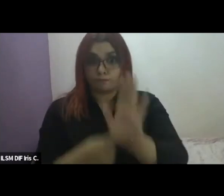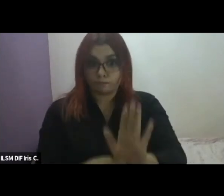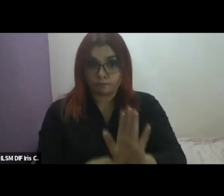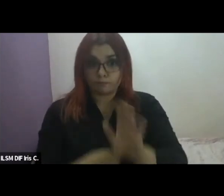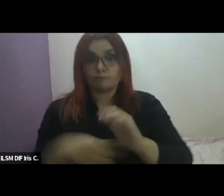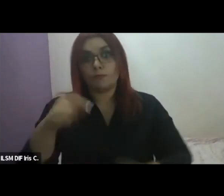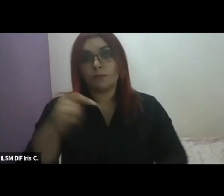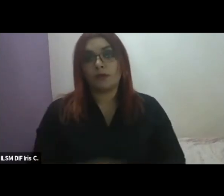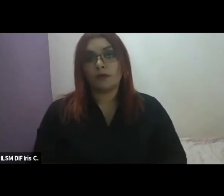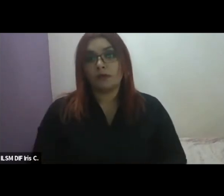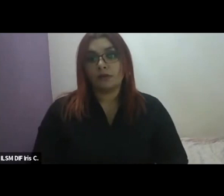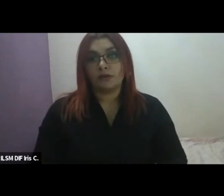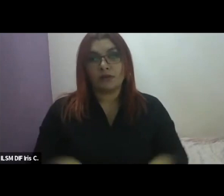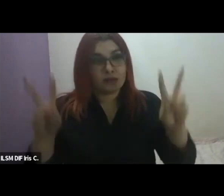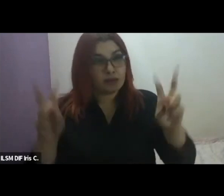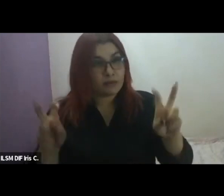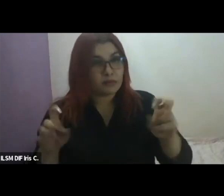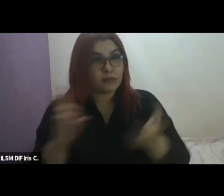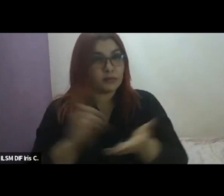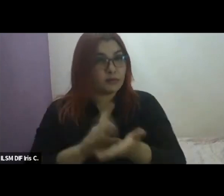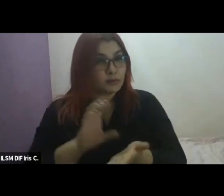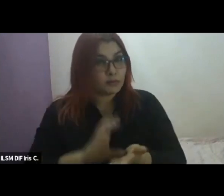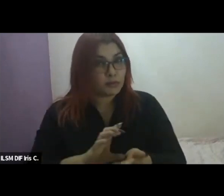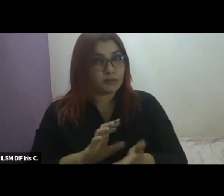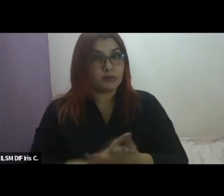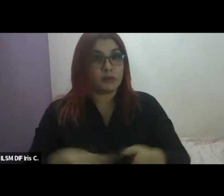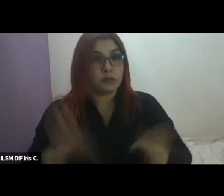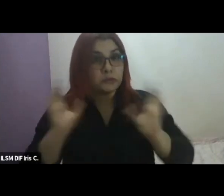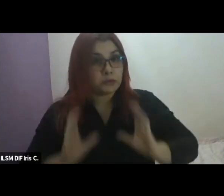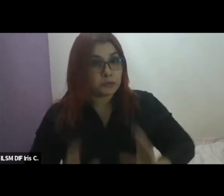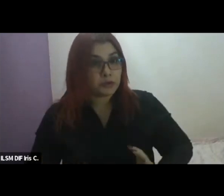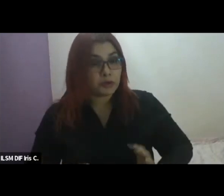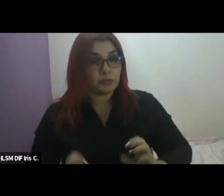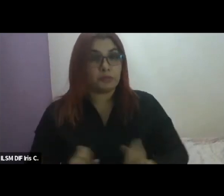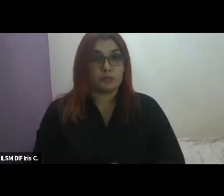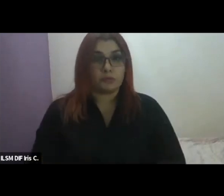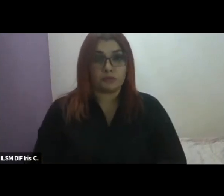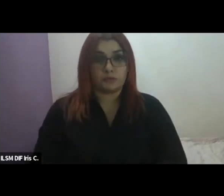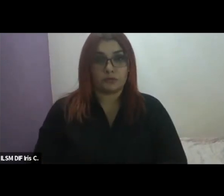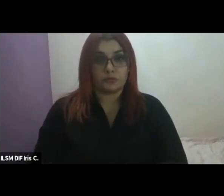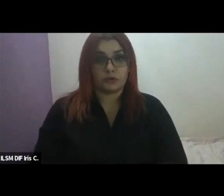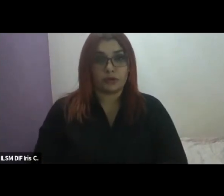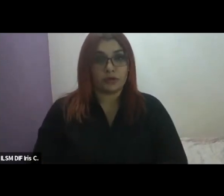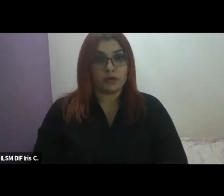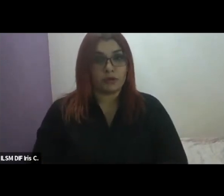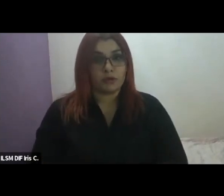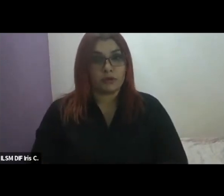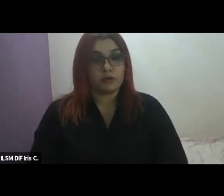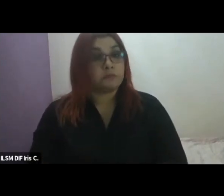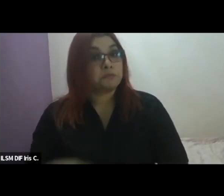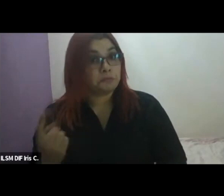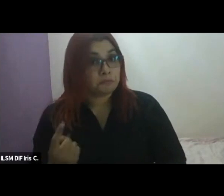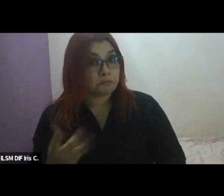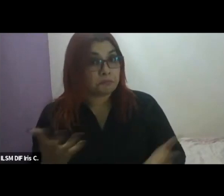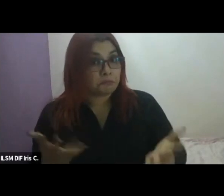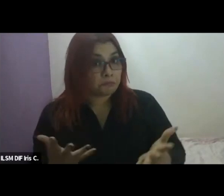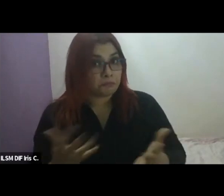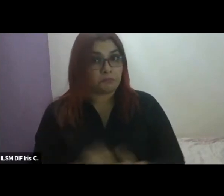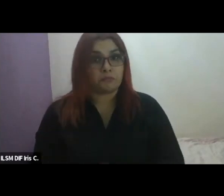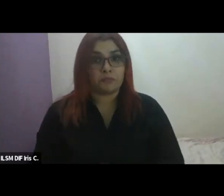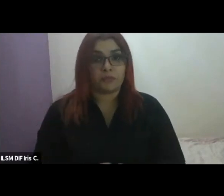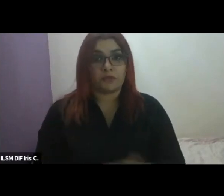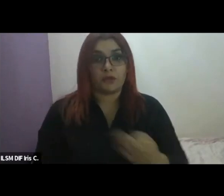generación de conocimiento que los cuerpos discas tienen que hacer y que ya están haciendo en América Latina. Y no